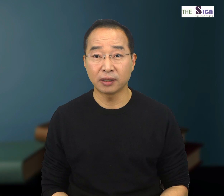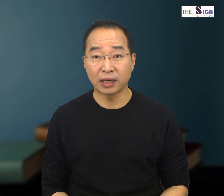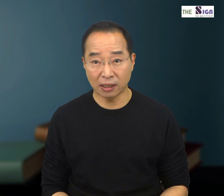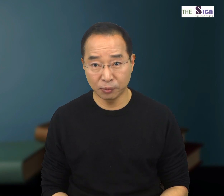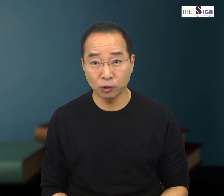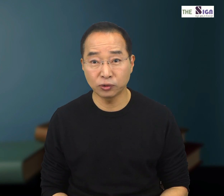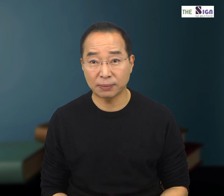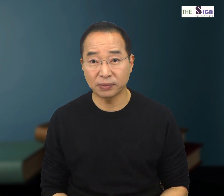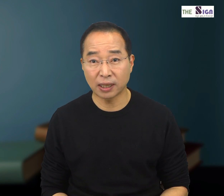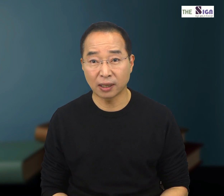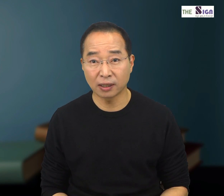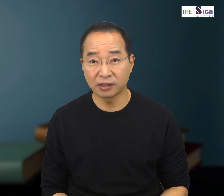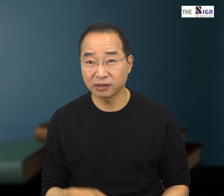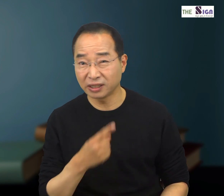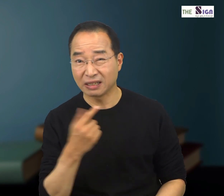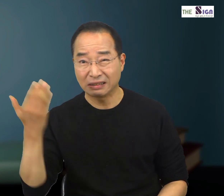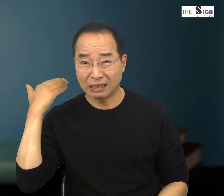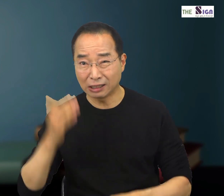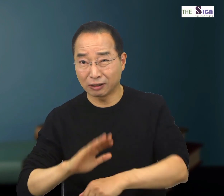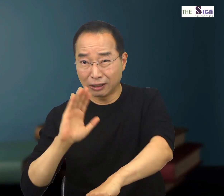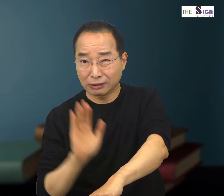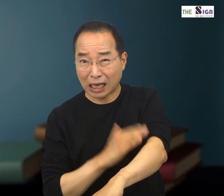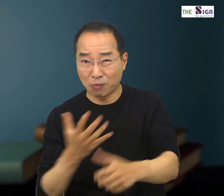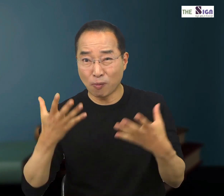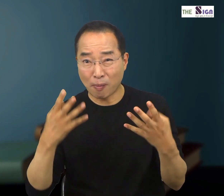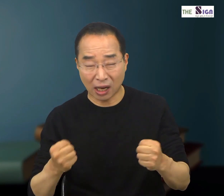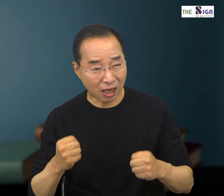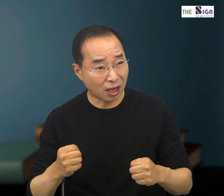라는 표현도 됩니다. 그래서 예전에 잘못 많아.